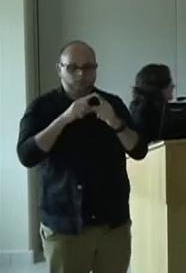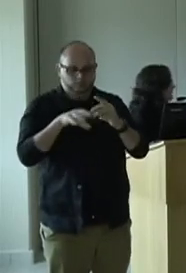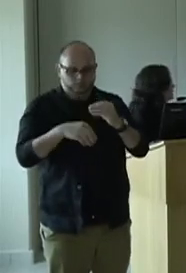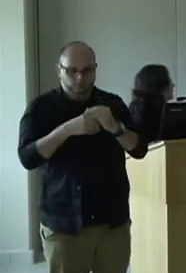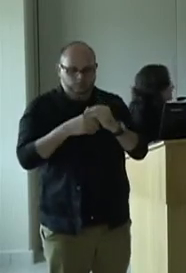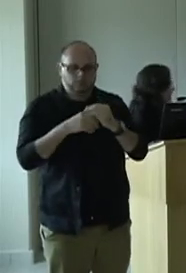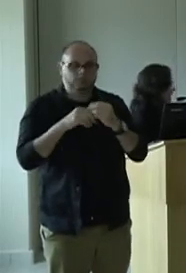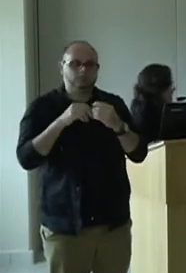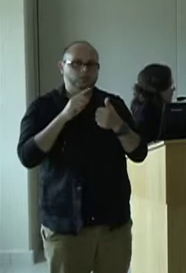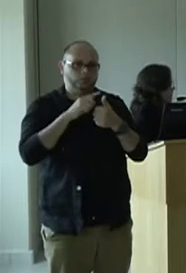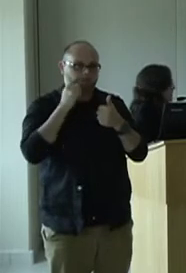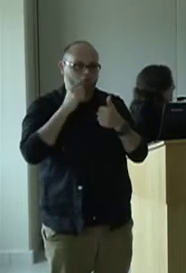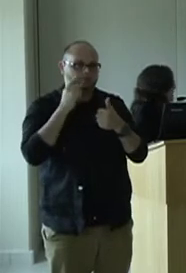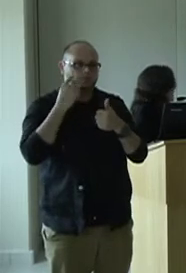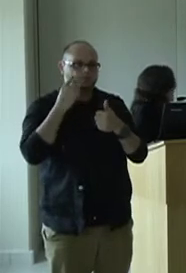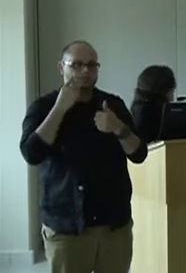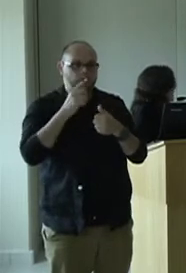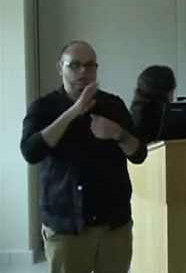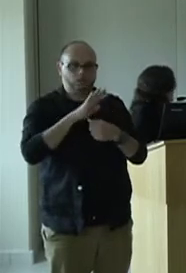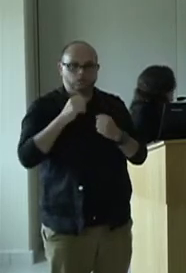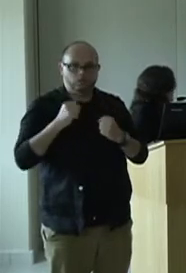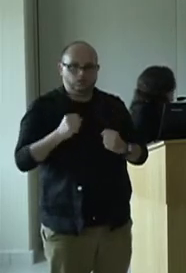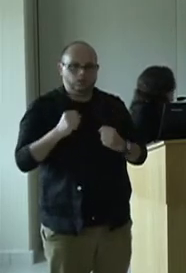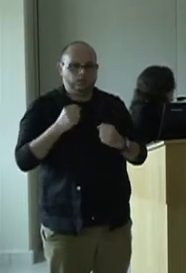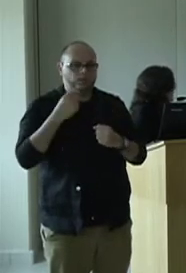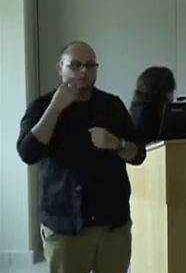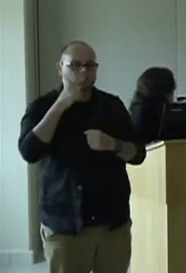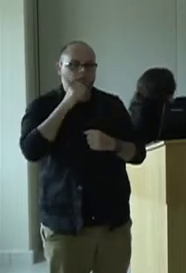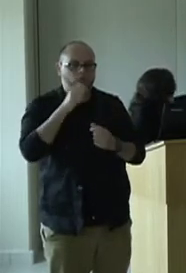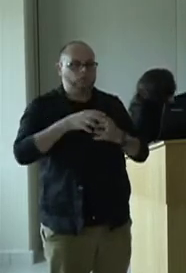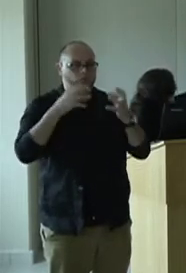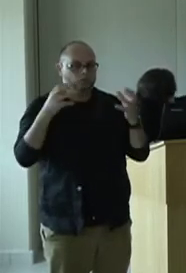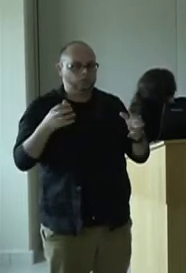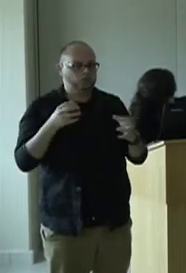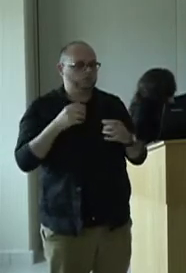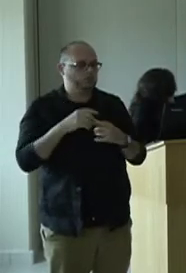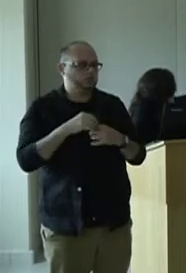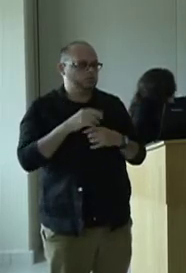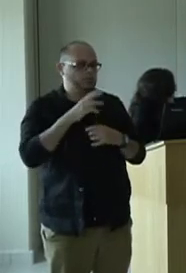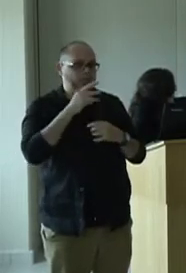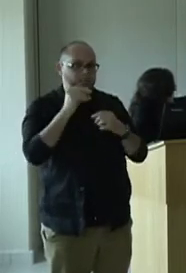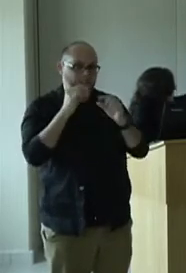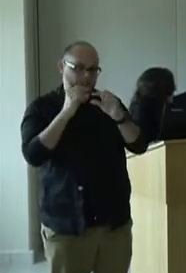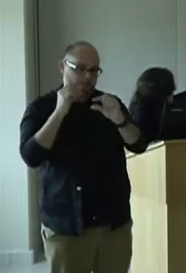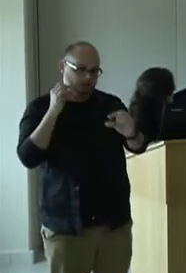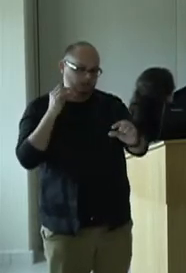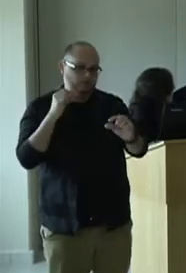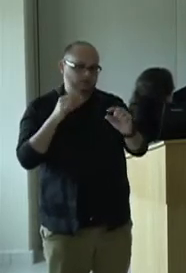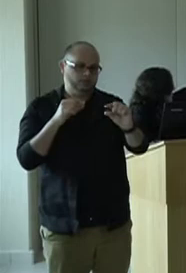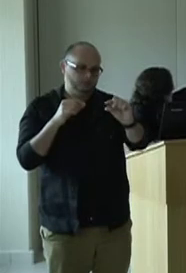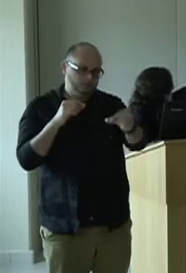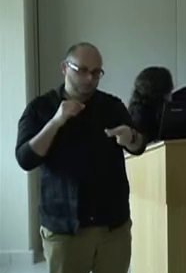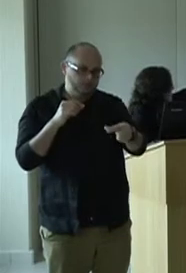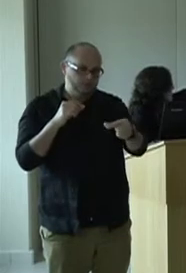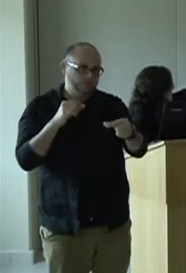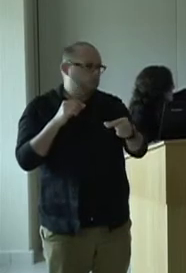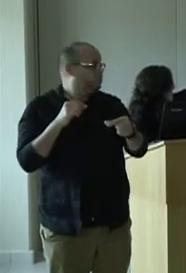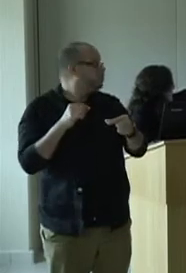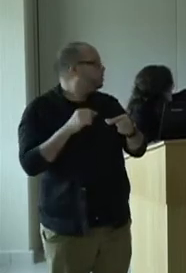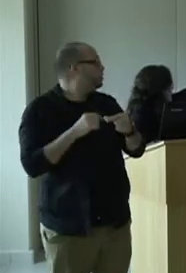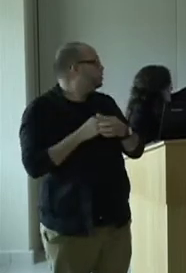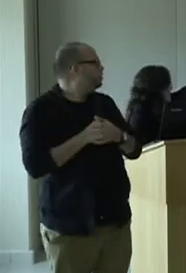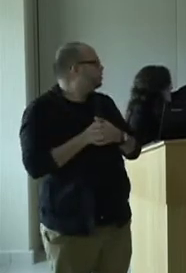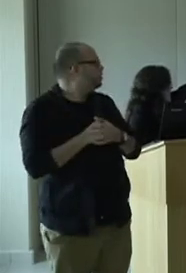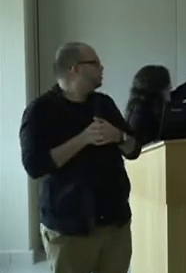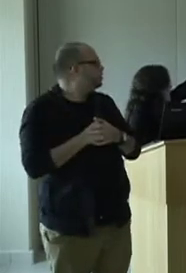una para el nivel de fuerza que ella puede hacer, para que no fuera demasiado, y en la punta se le puso el palito,